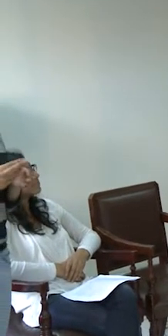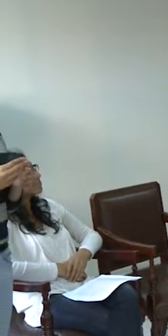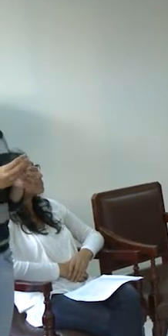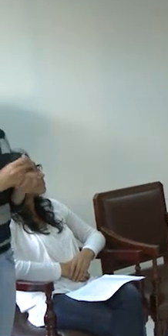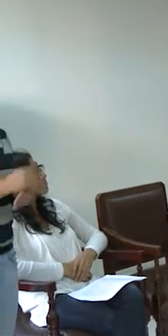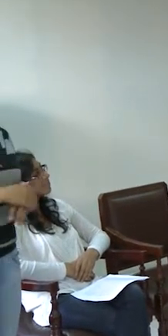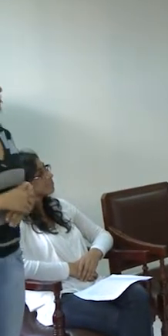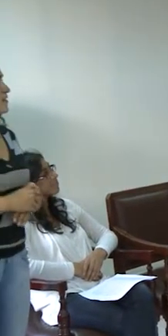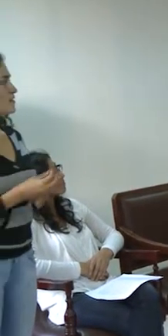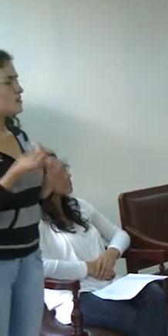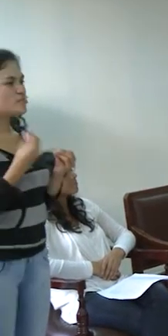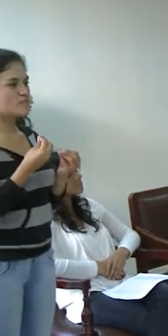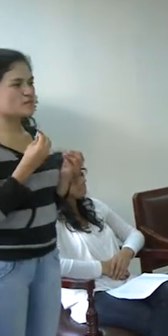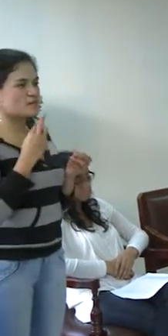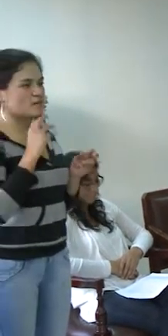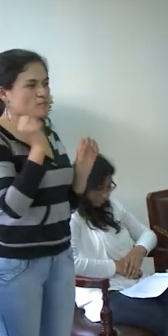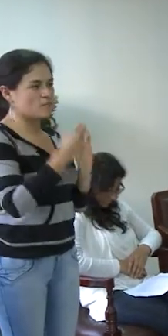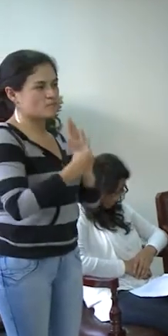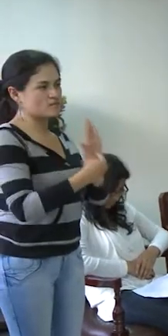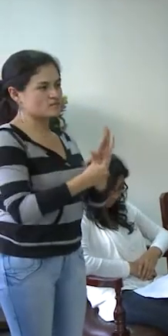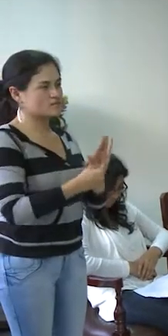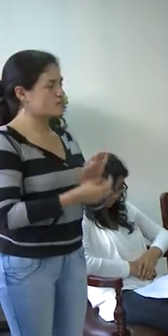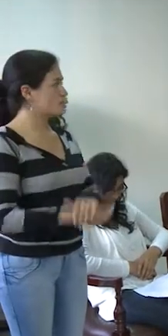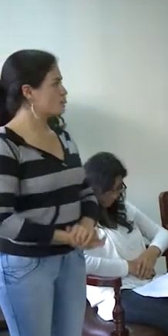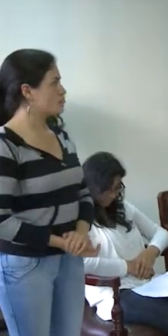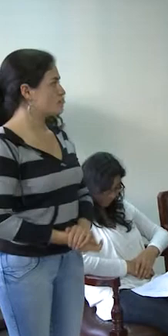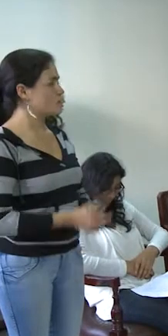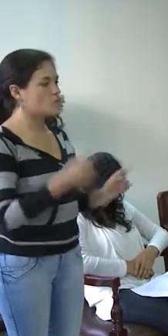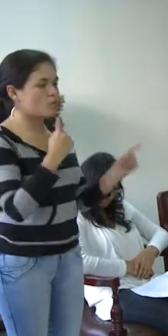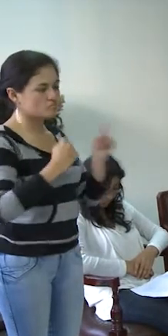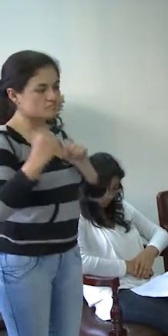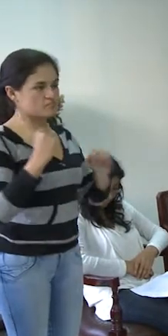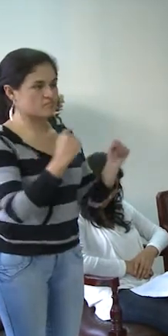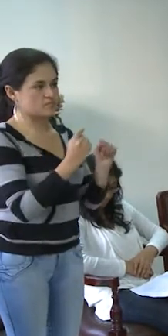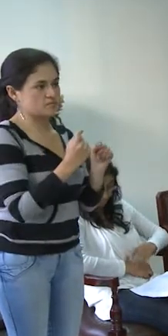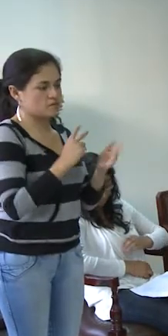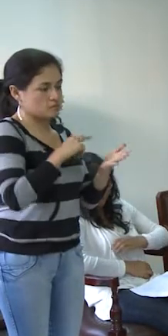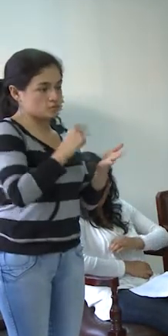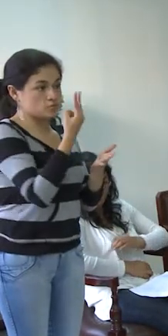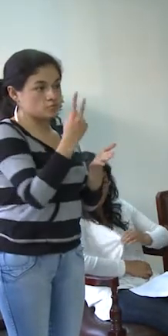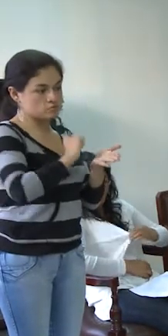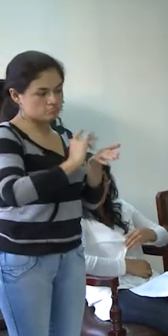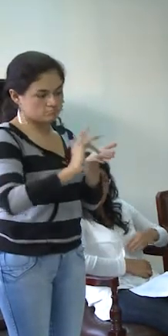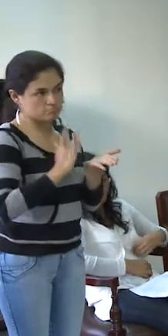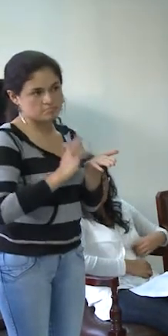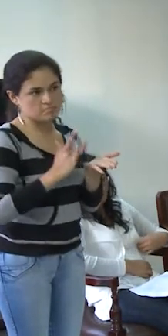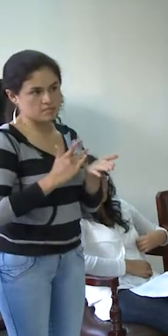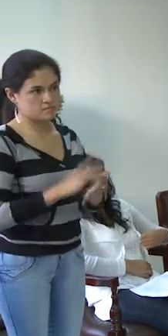de suscitar efectivamente la posibilidad de conversar, por lo menos un ratito.